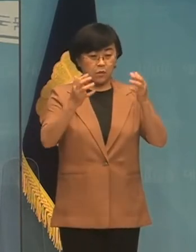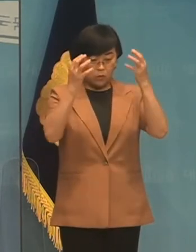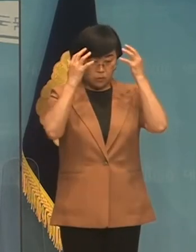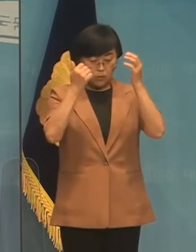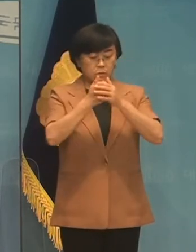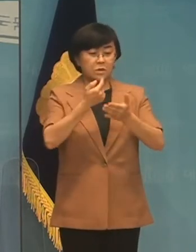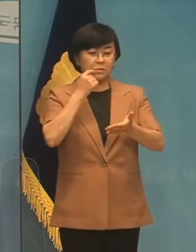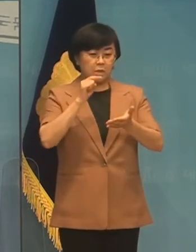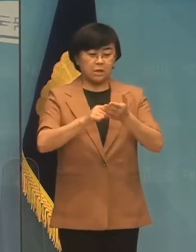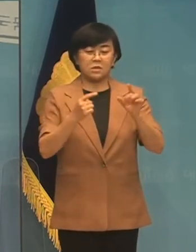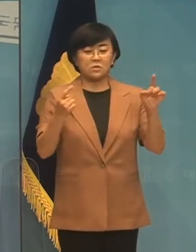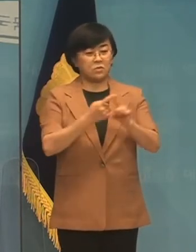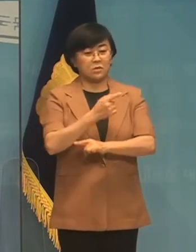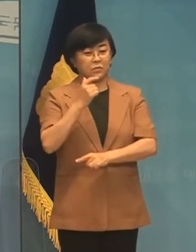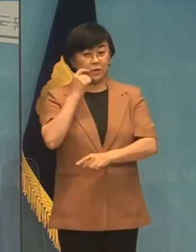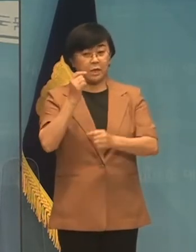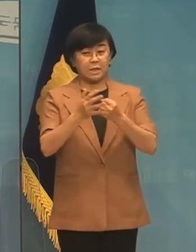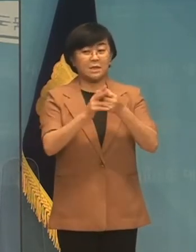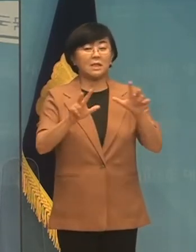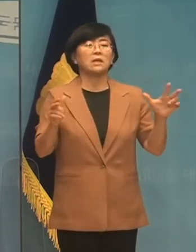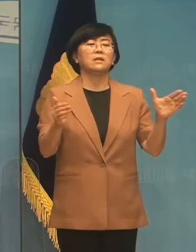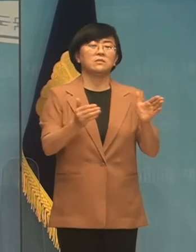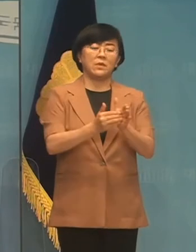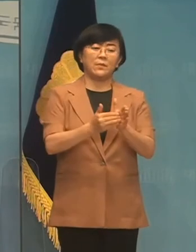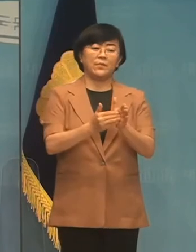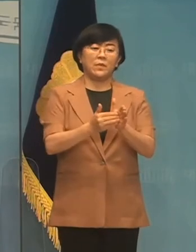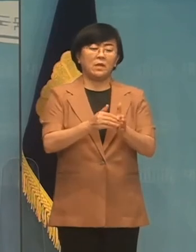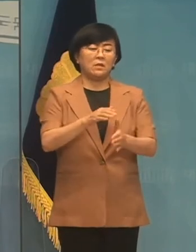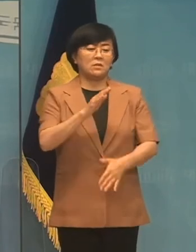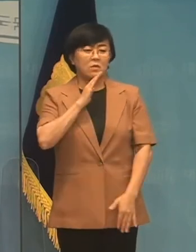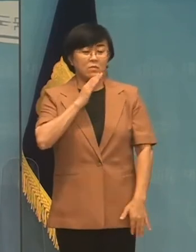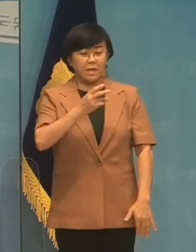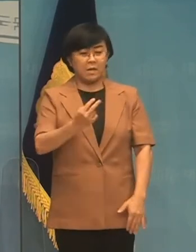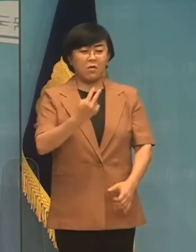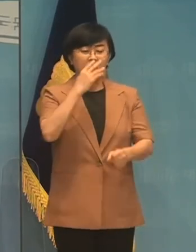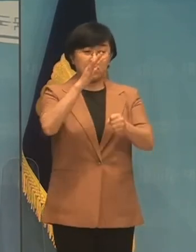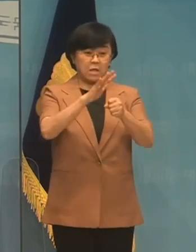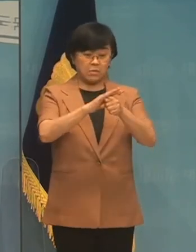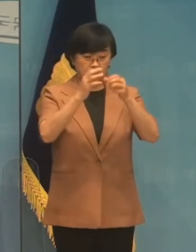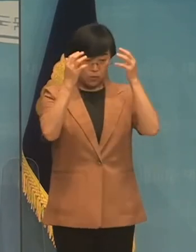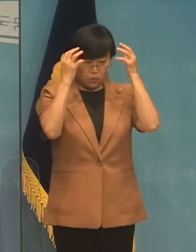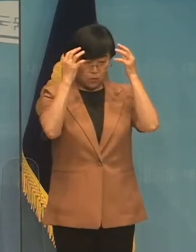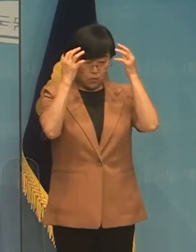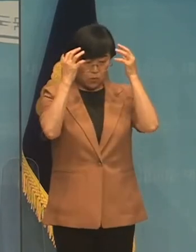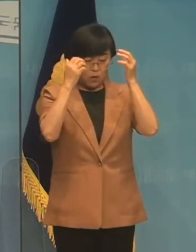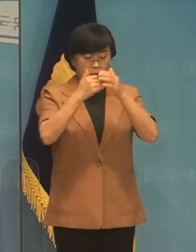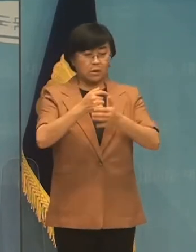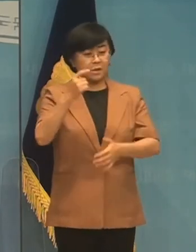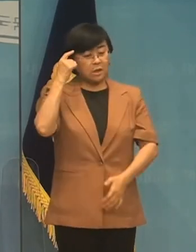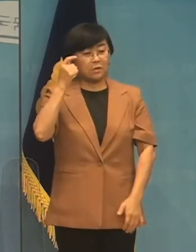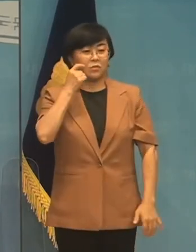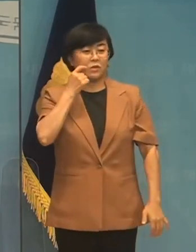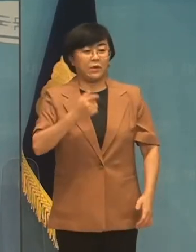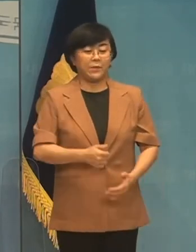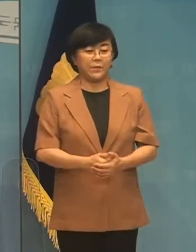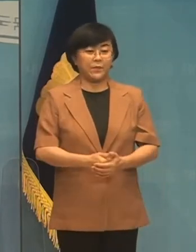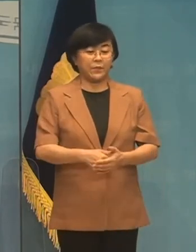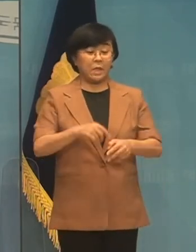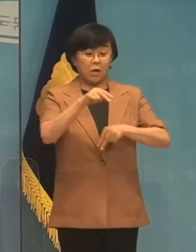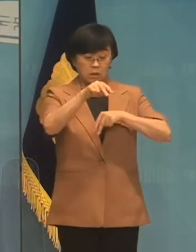쉽게 치유되지 못합니다. 지금까지만으로도 피눈물 나는 억울함의 고통은 상상하기